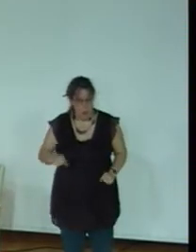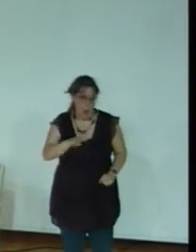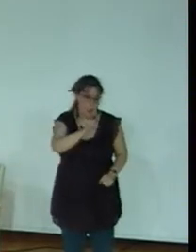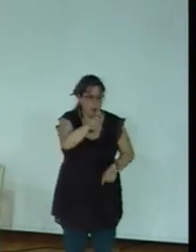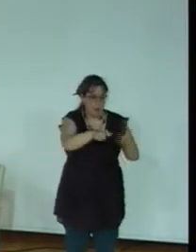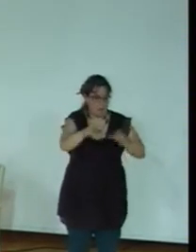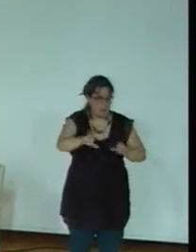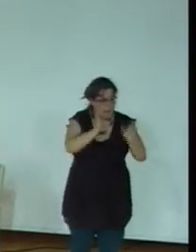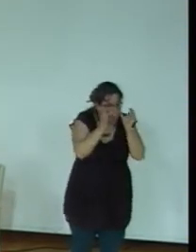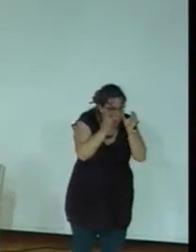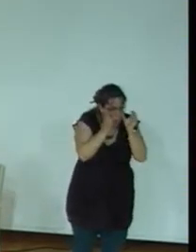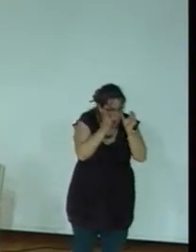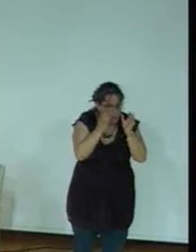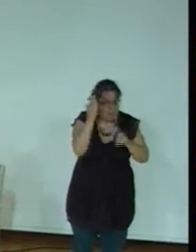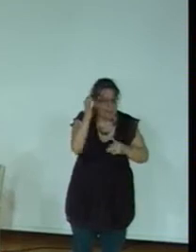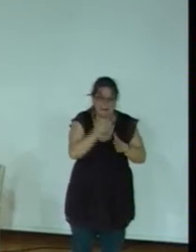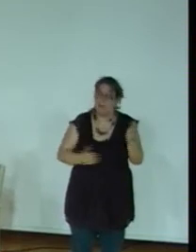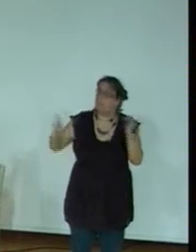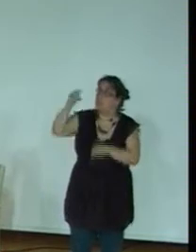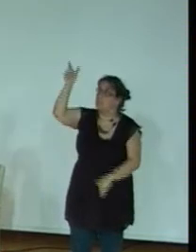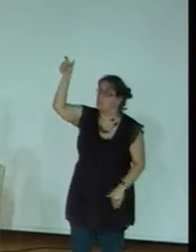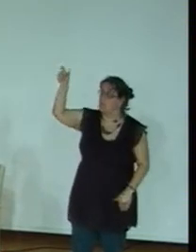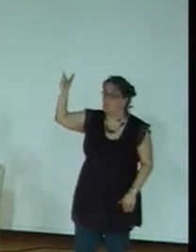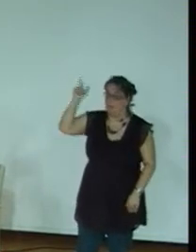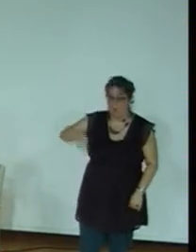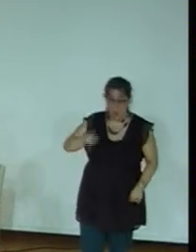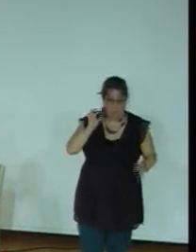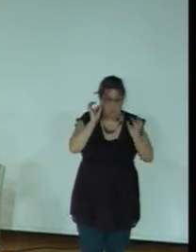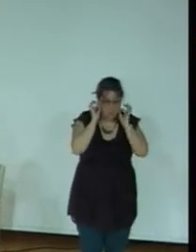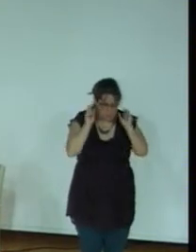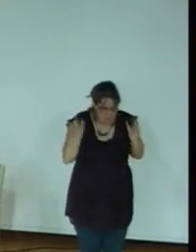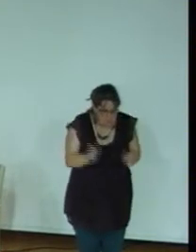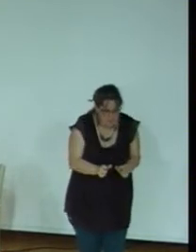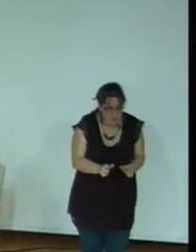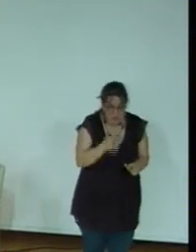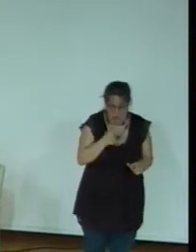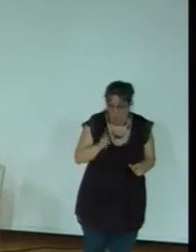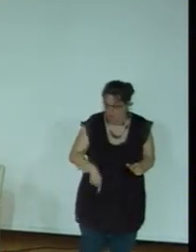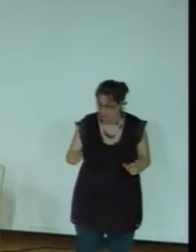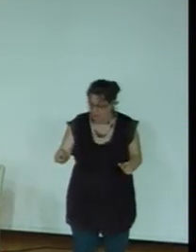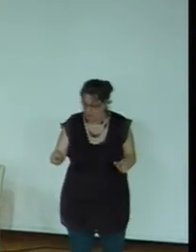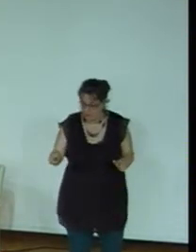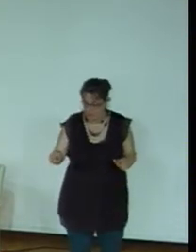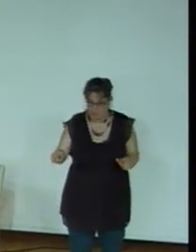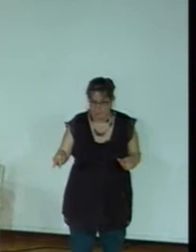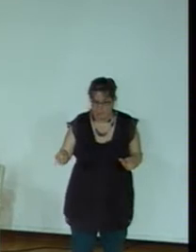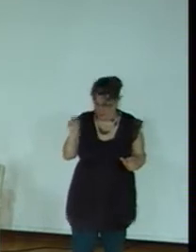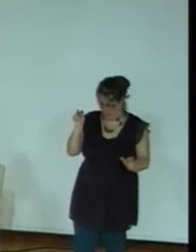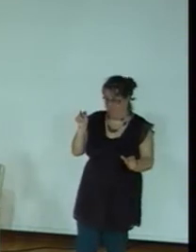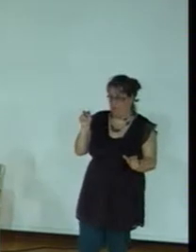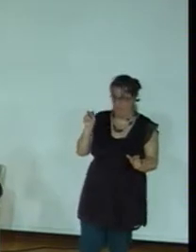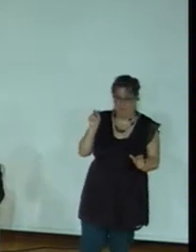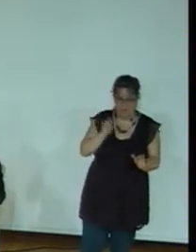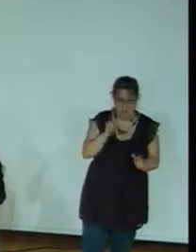personnes à la fois, et quand ses supérieurs lui disaient « tu mets sur écoute un tel », il devait en débrancher un des 40 parce qu'il n'avait simplement pas les